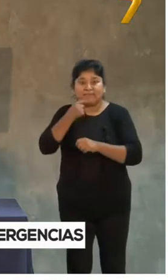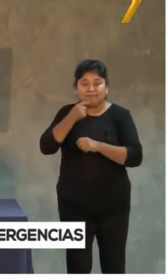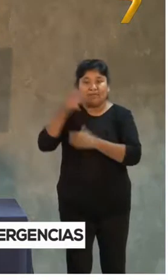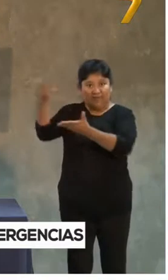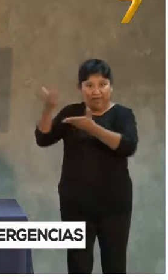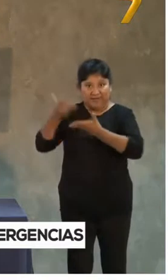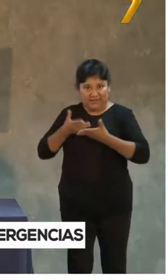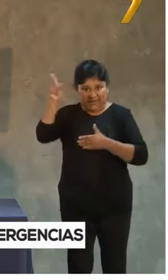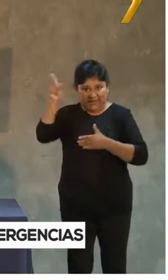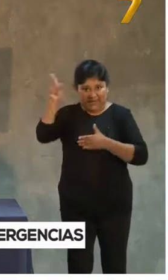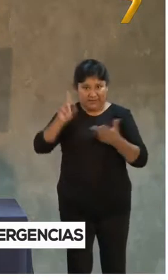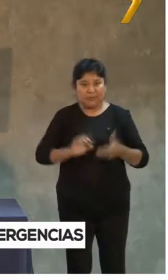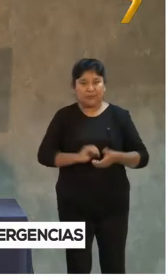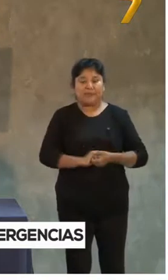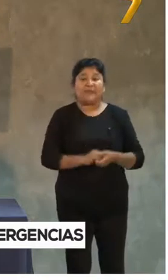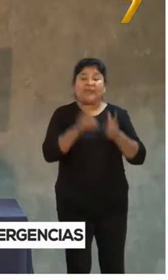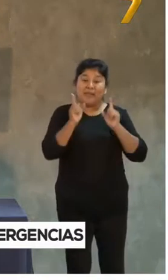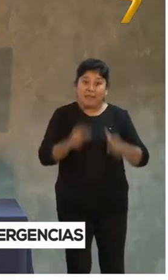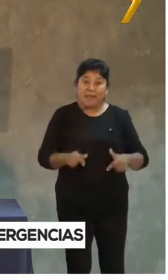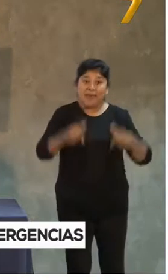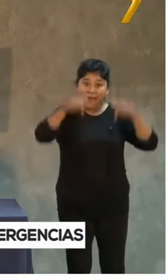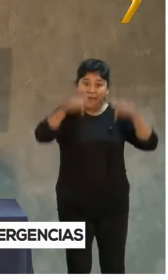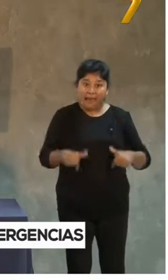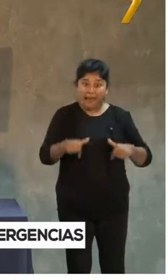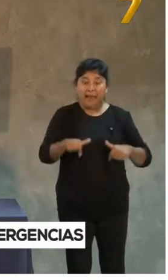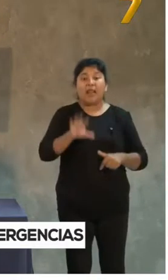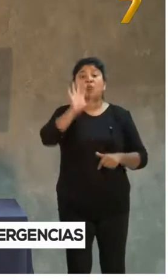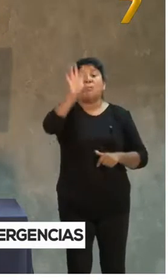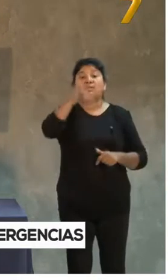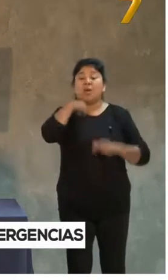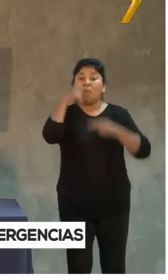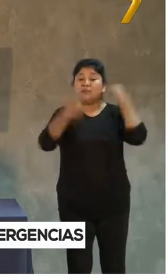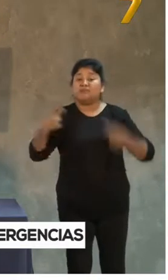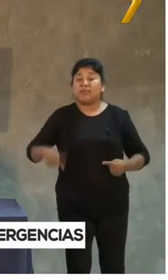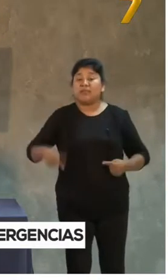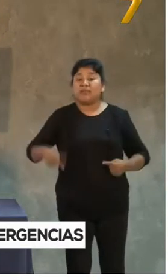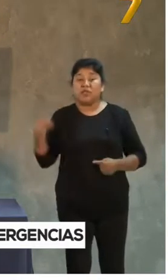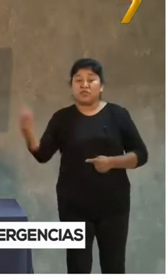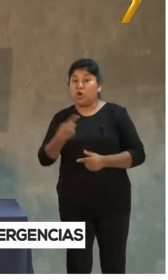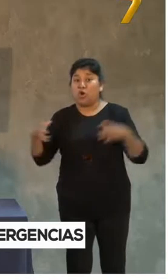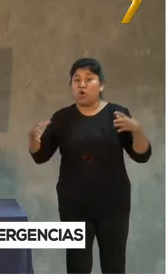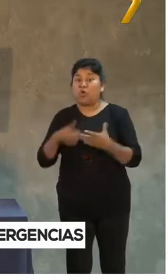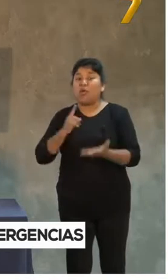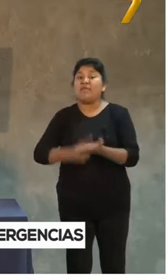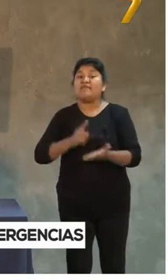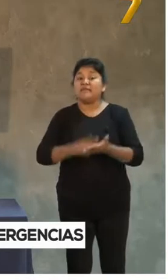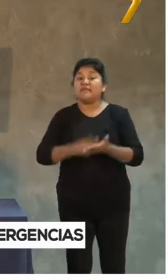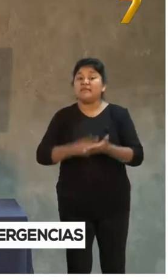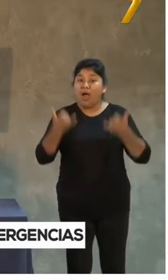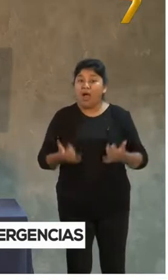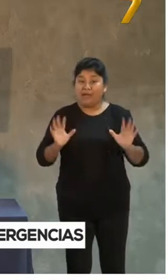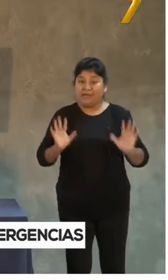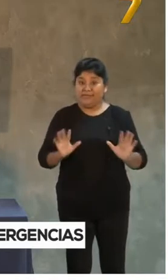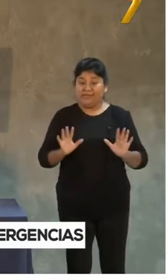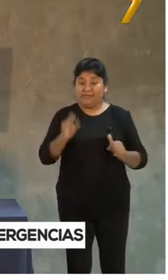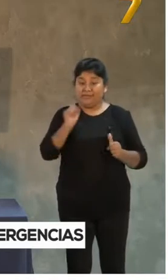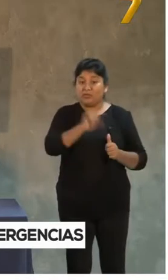Jujuy hemos tomado en el día de hoy la decisión de hacer algunas modificaciones en lo que tiene que ver con nuestra definición de caso